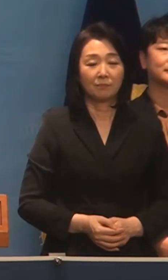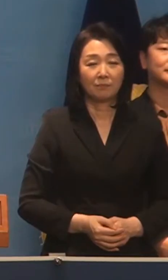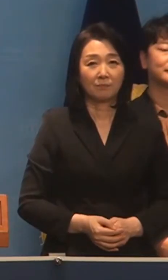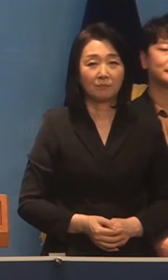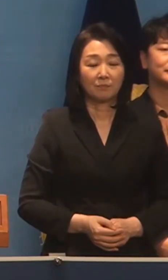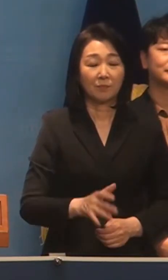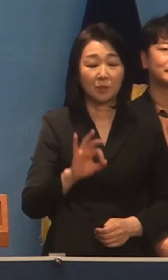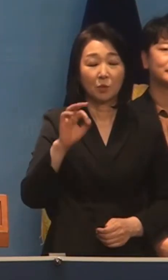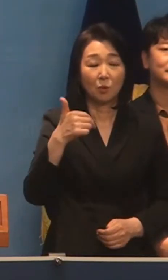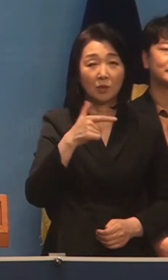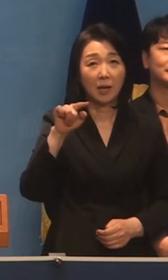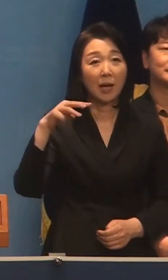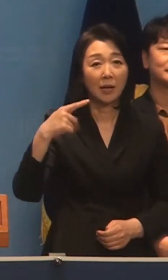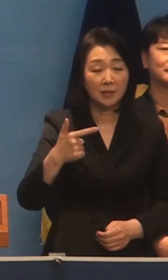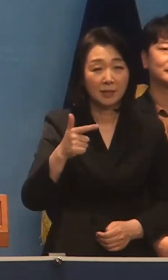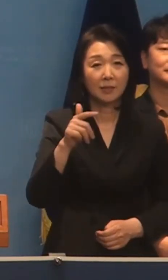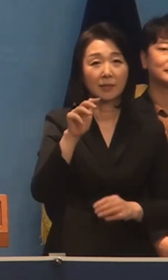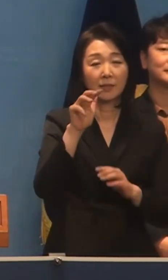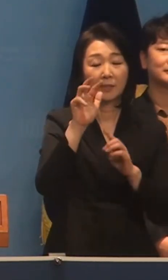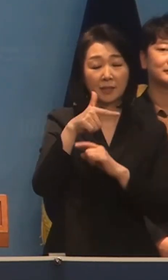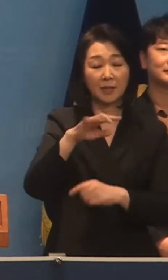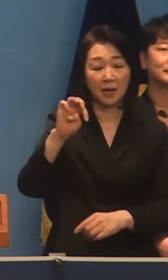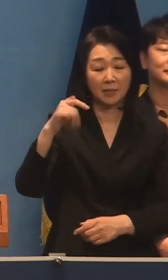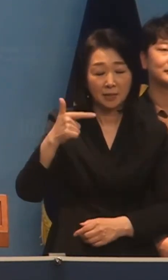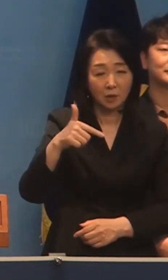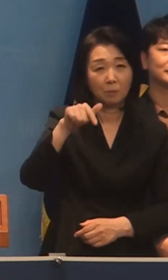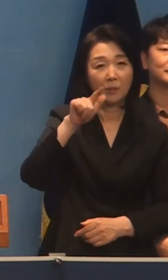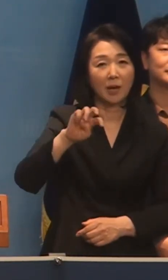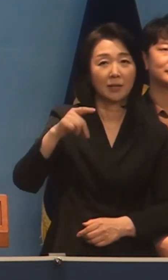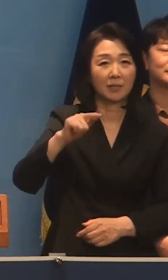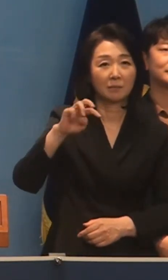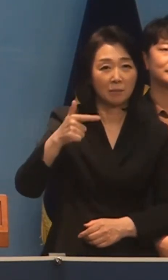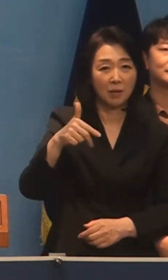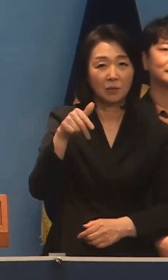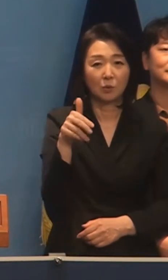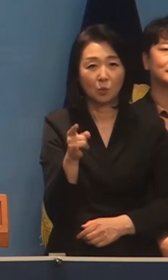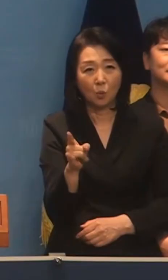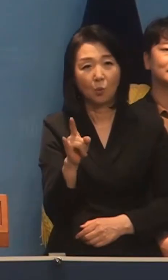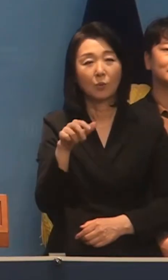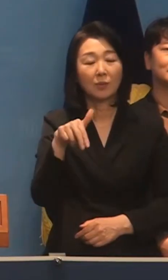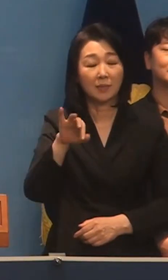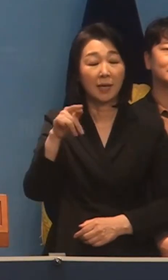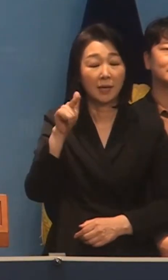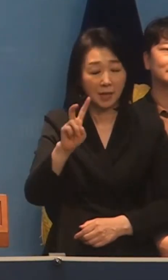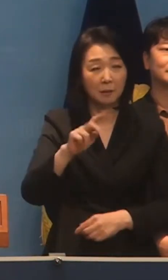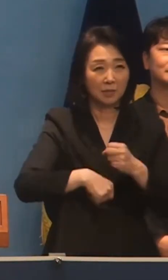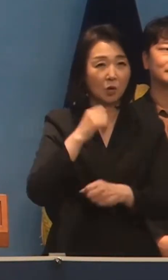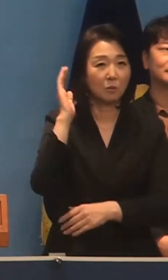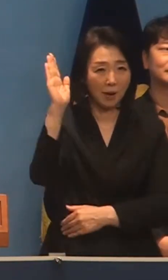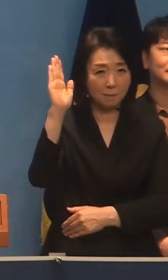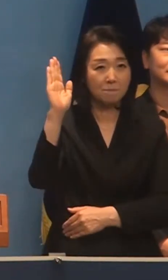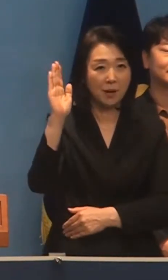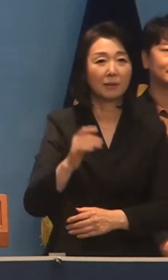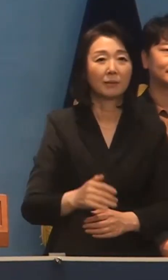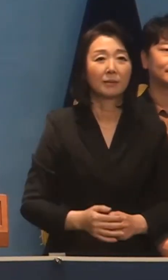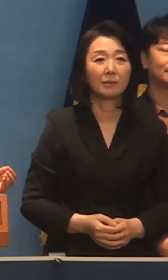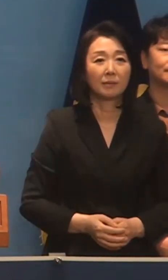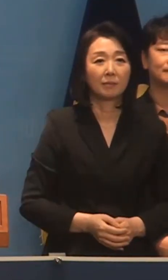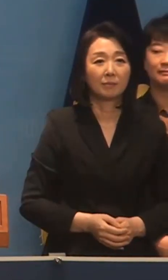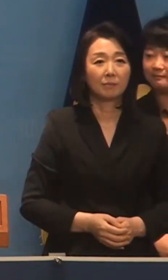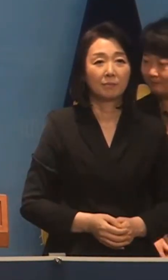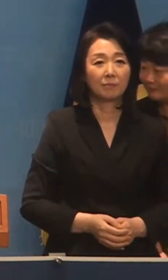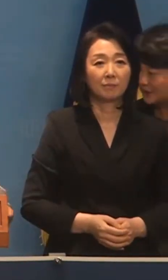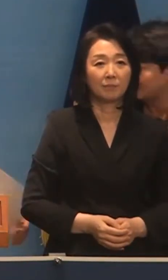남동구에는 원하린, 이한석, 권상영, 강신만, 홍재남 님께서 자유 발언을 해주도록 하시겠습니다.